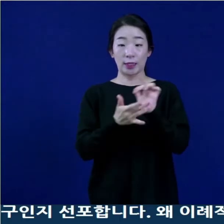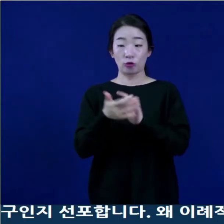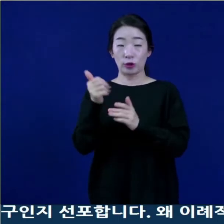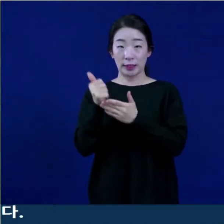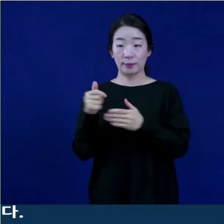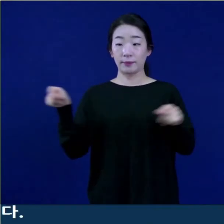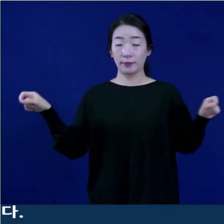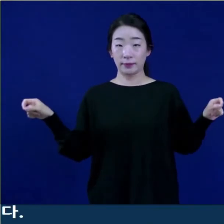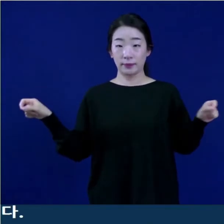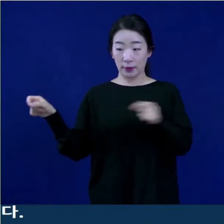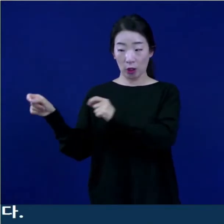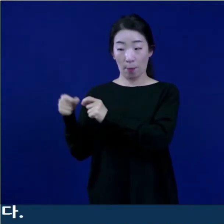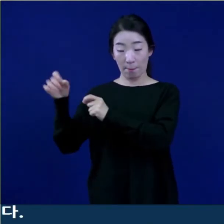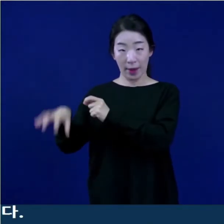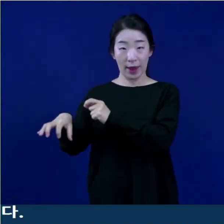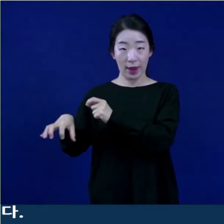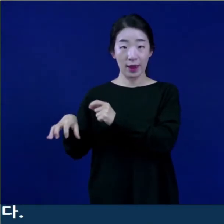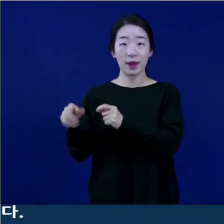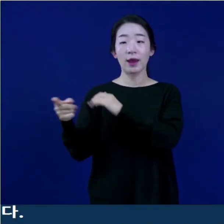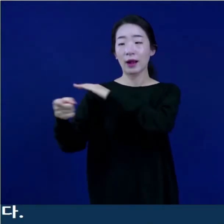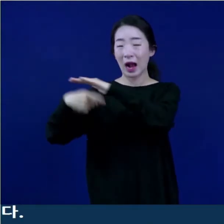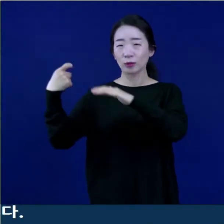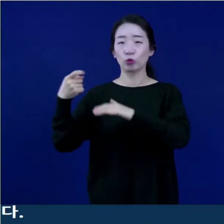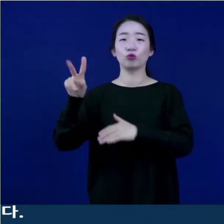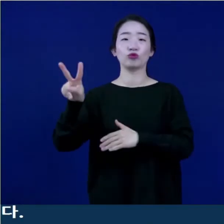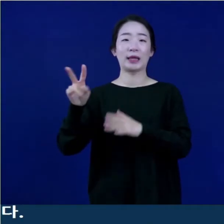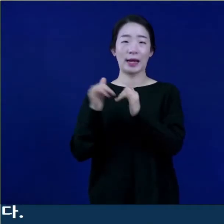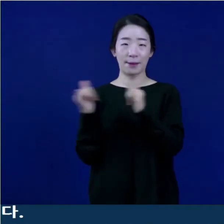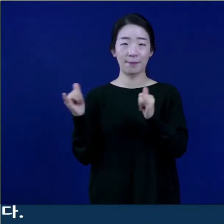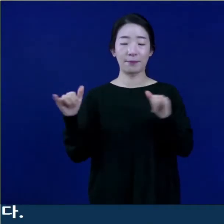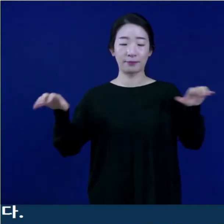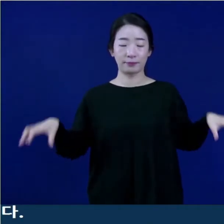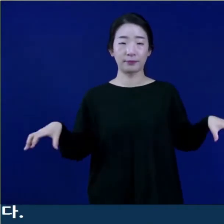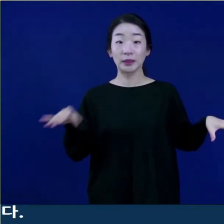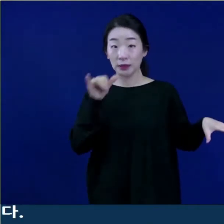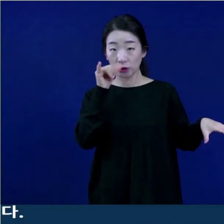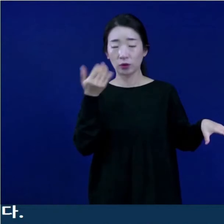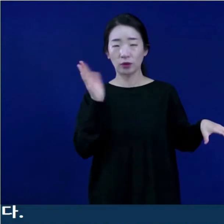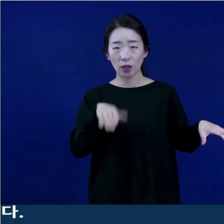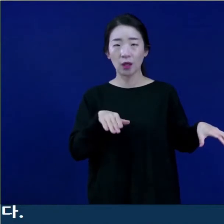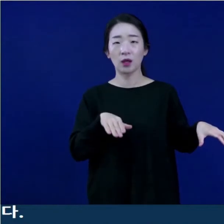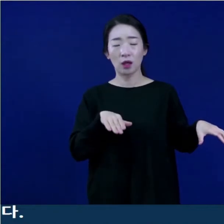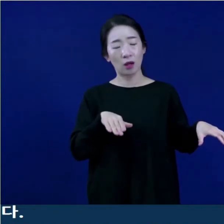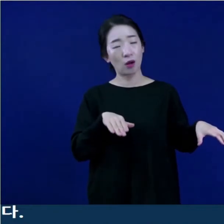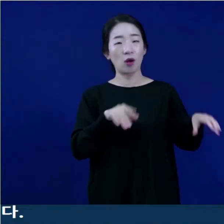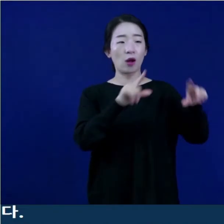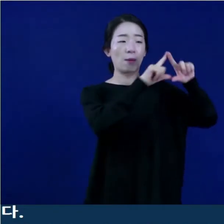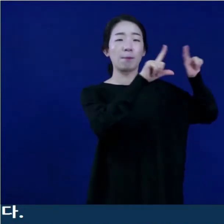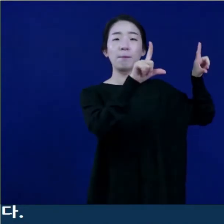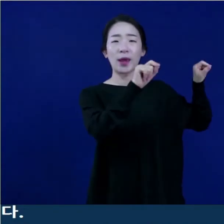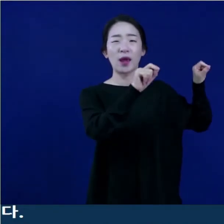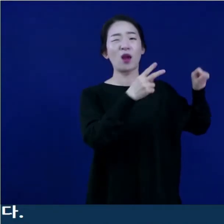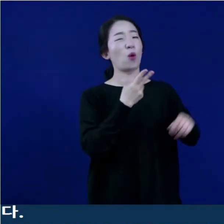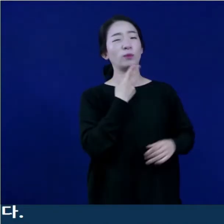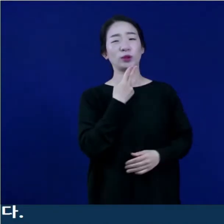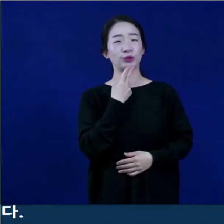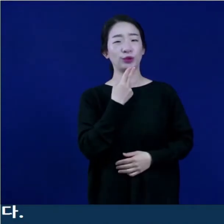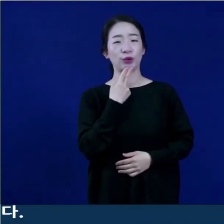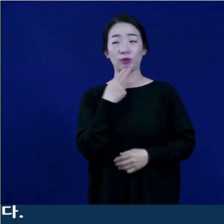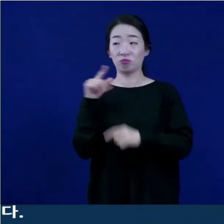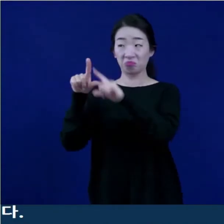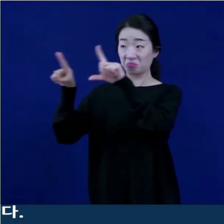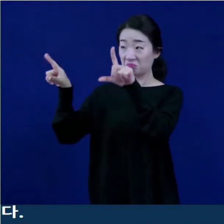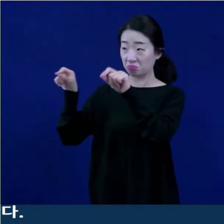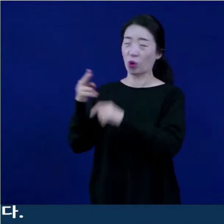졌죠. 기억하시죠? 이 강도들에게도 패가 달려 있었을까요? 제 생각은 안 달려 있을 것이라고